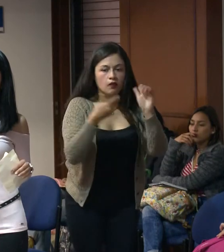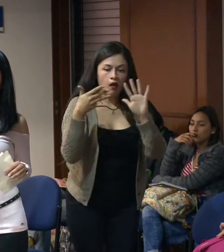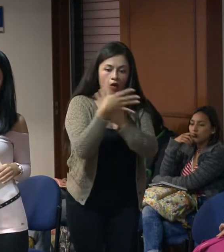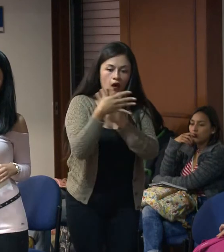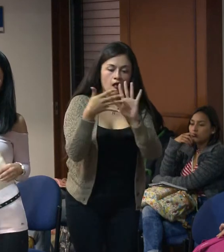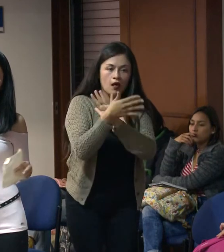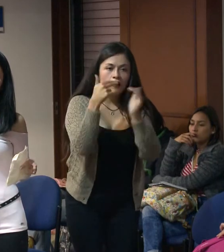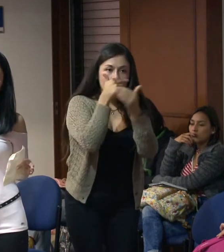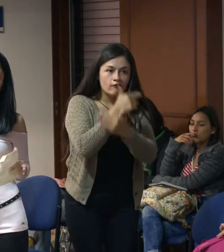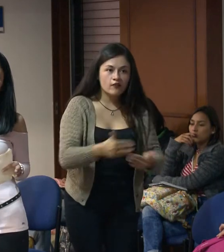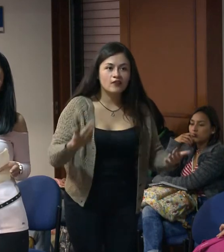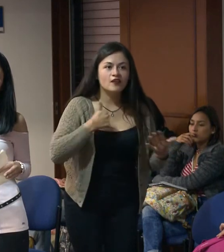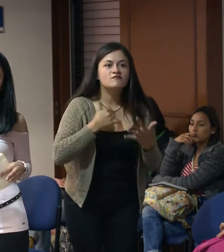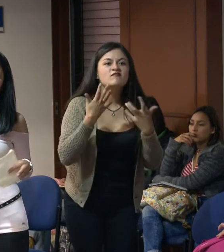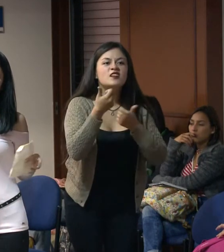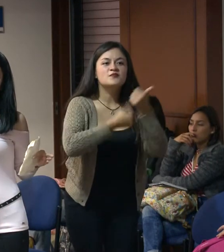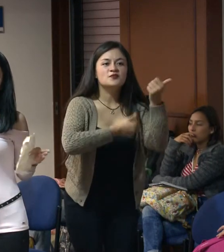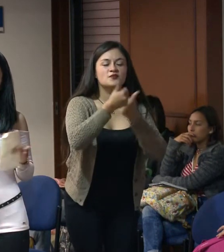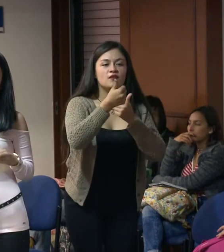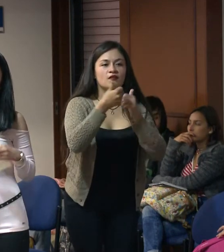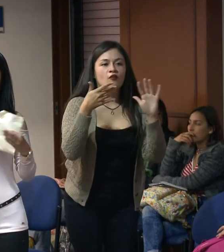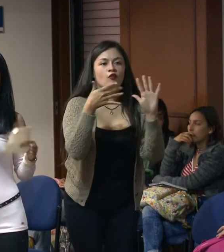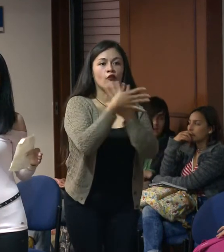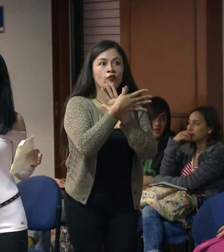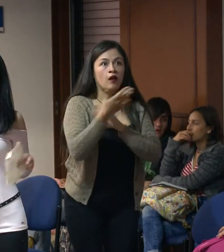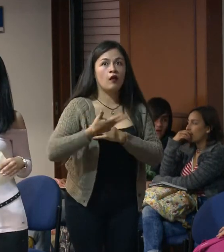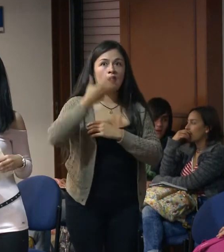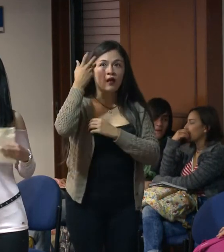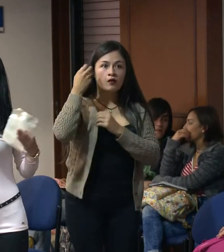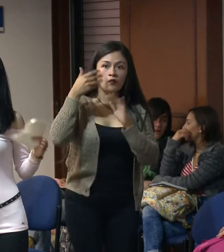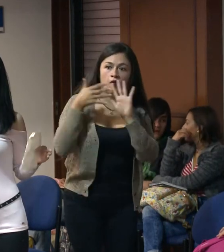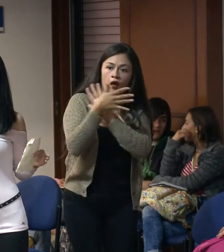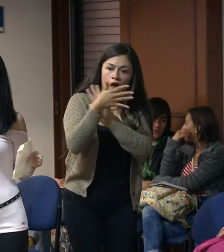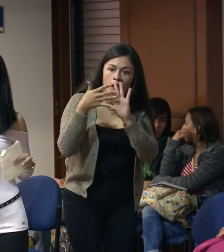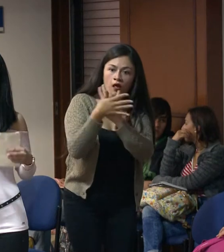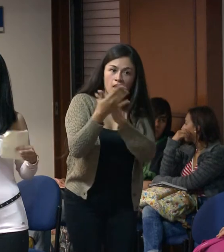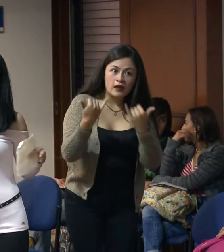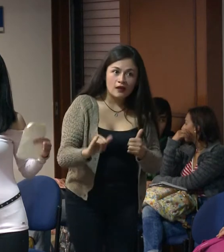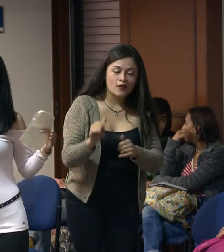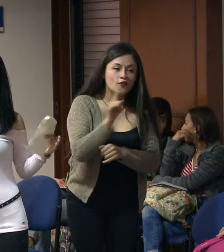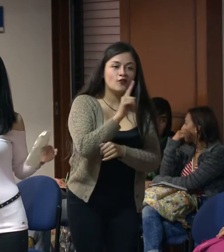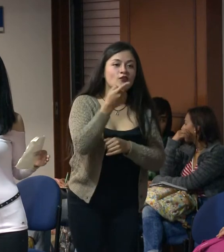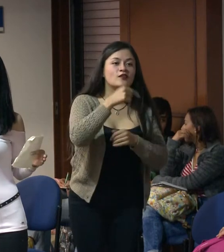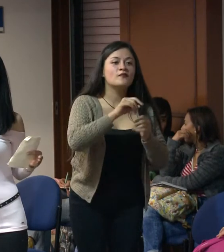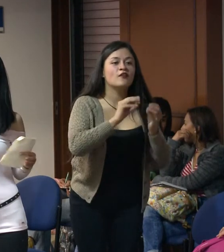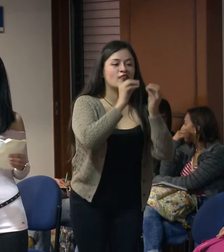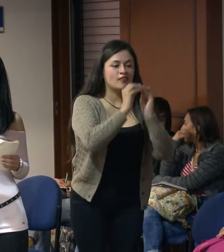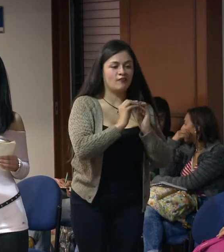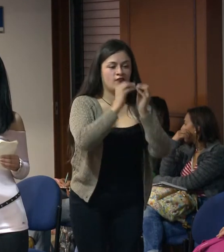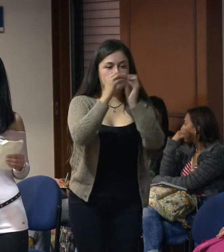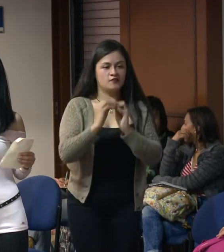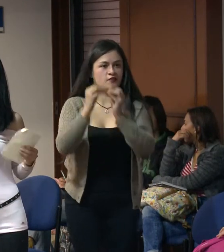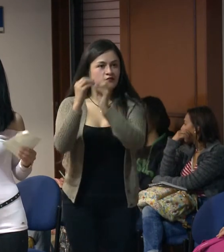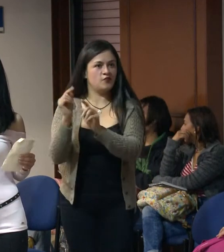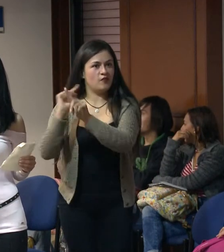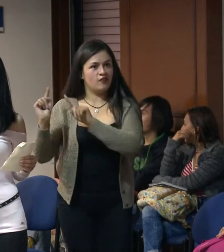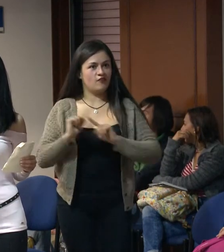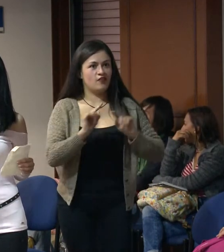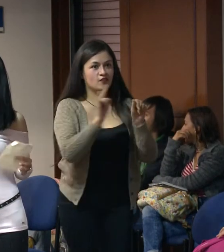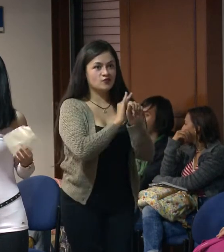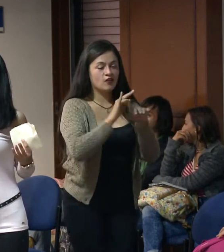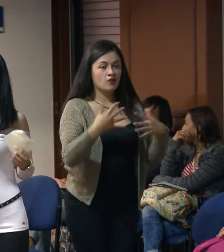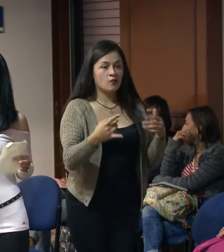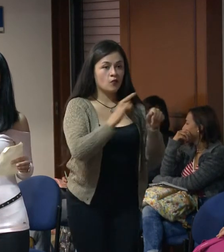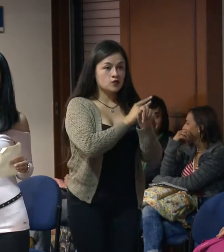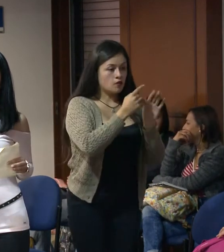de literatura infantil no solo era contar una historia, sino narrar desde diferentes maneras, utilizando diferentes